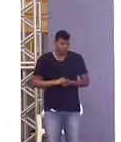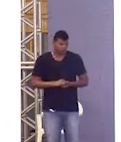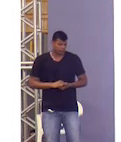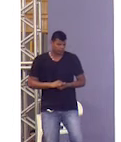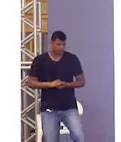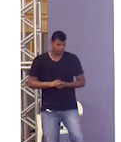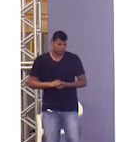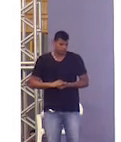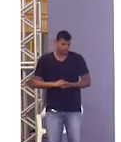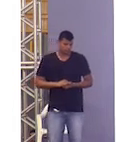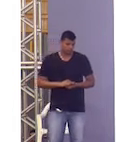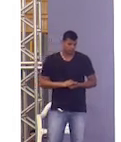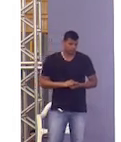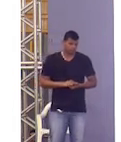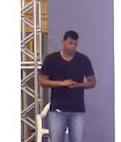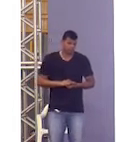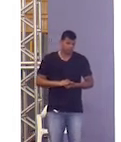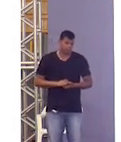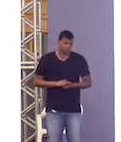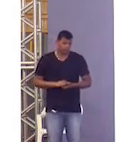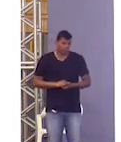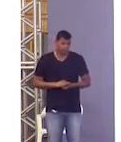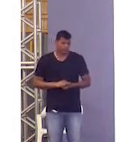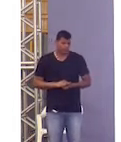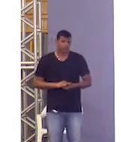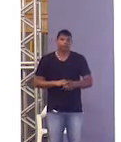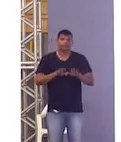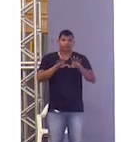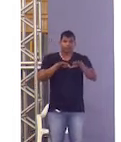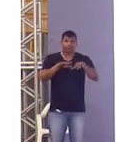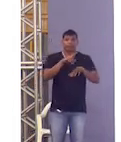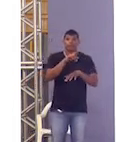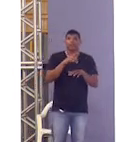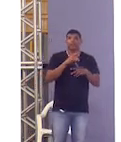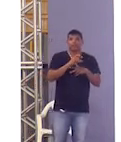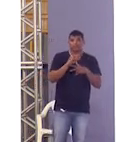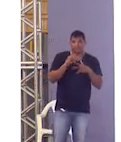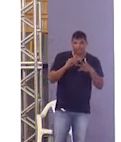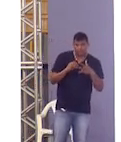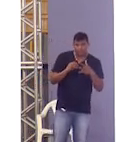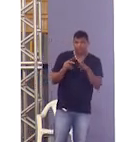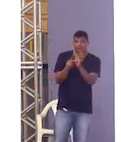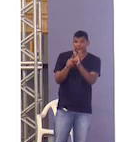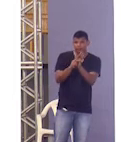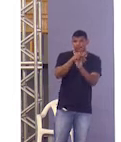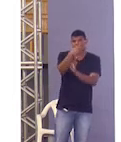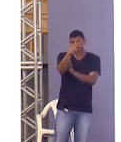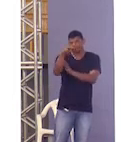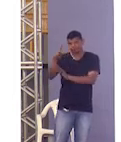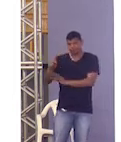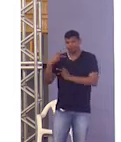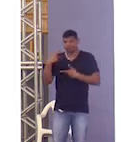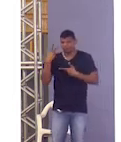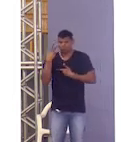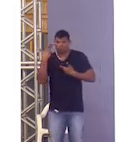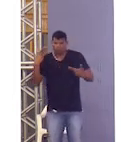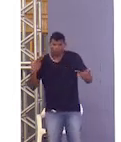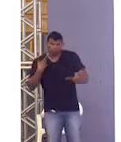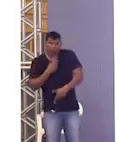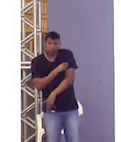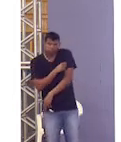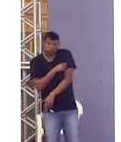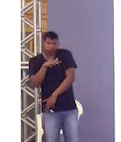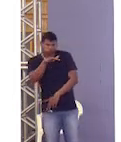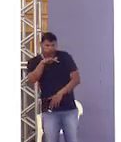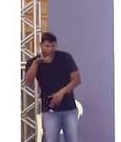Todo ano tem o Enem que você vai fazer, que é o Enem comum, o Enem normal, todo mundo